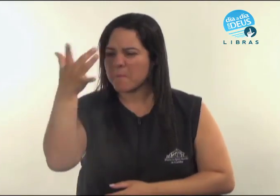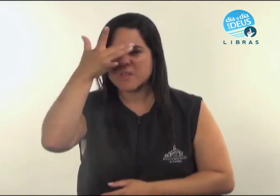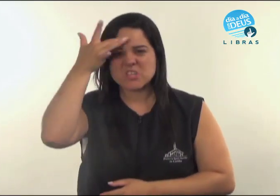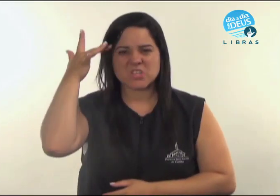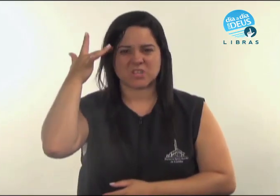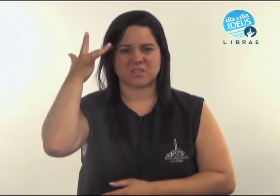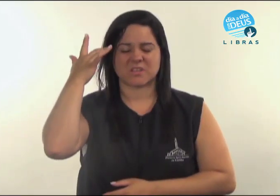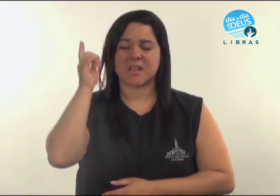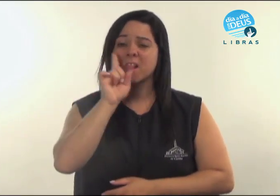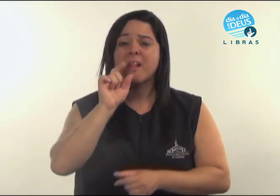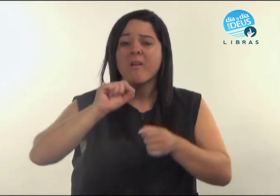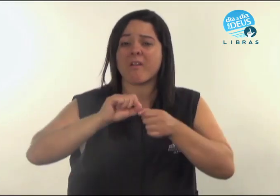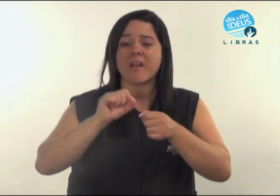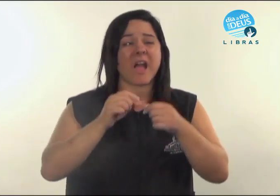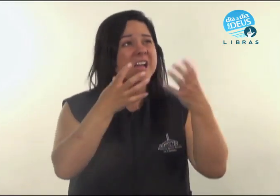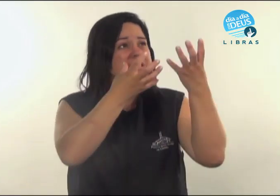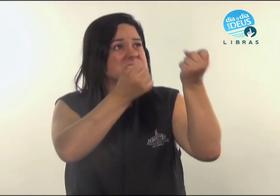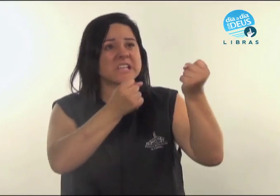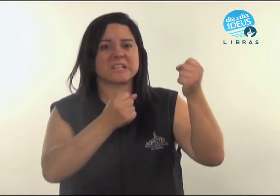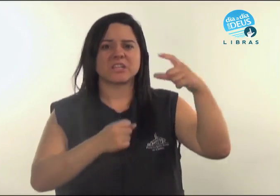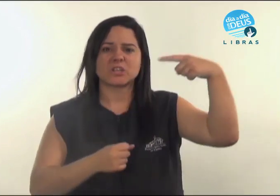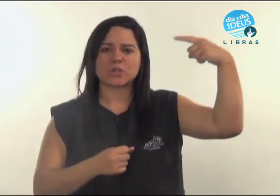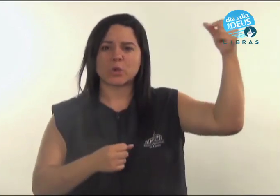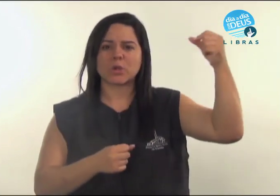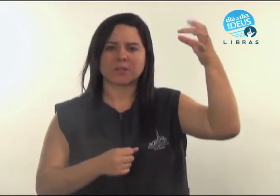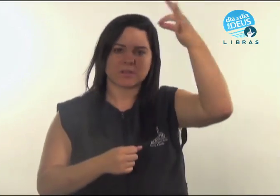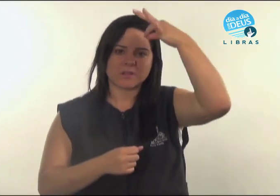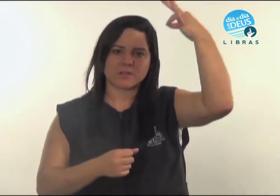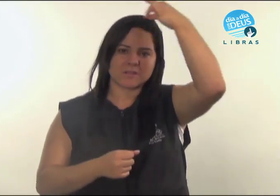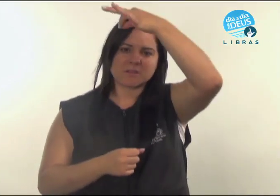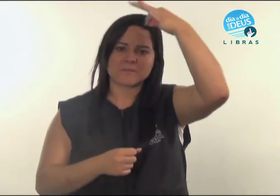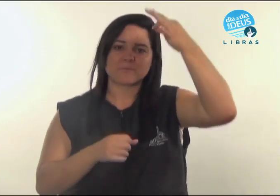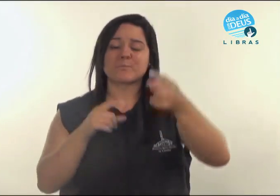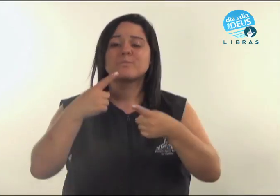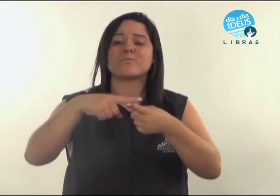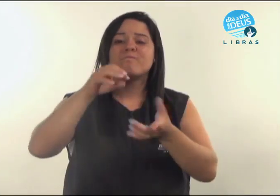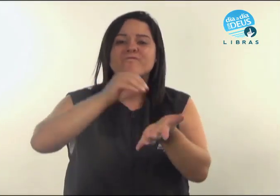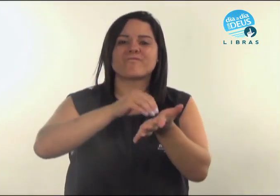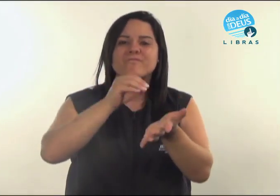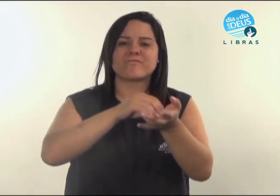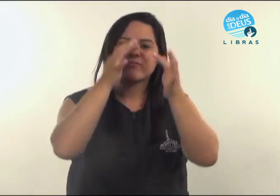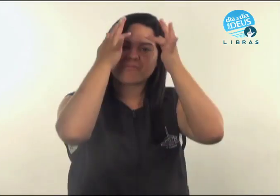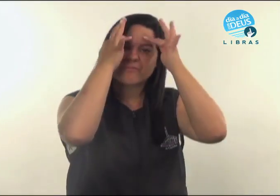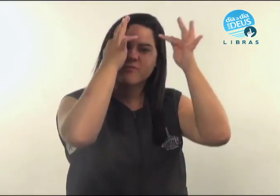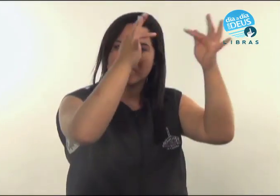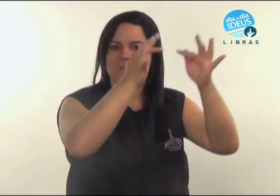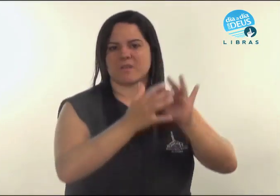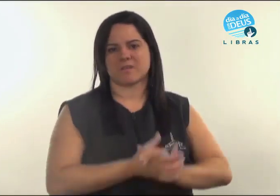Tem muita gente que não toma as decisões que o Espírito Santo de Deus tem falado ao seu coração por causa de lealdade.